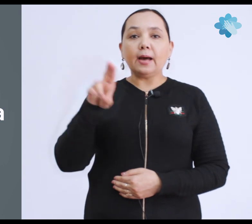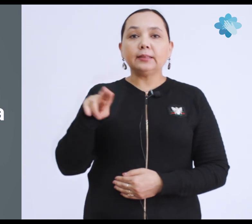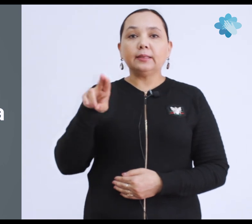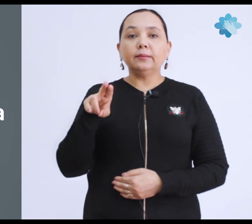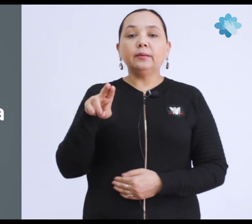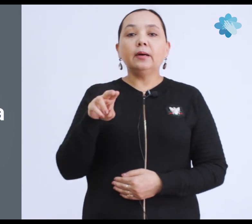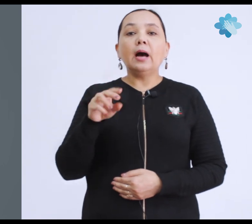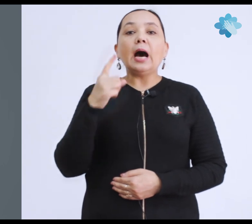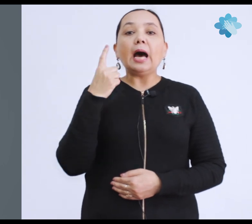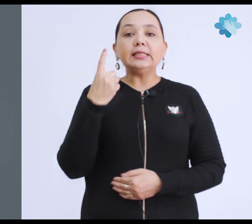4 миллиарда,